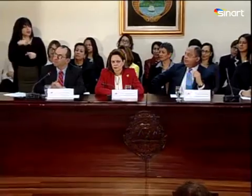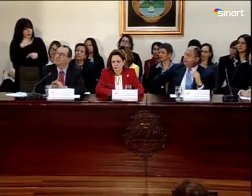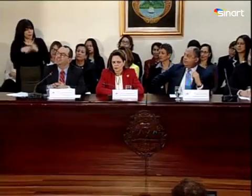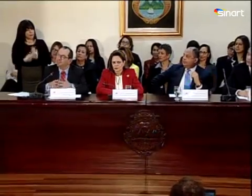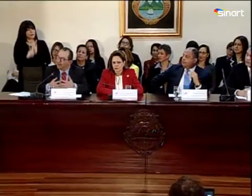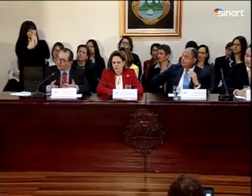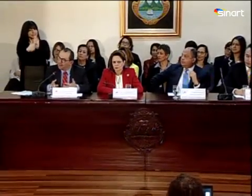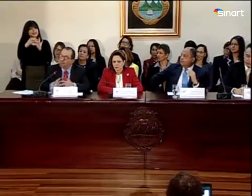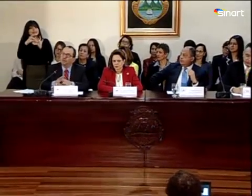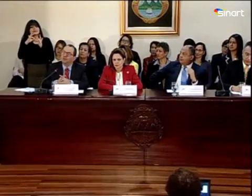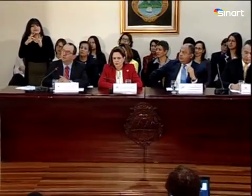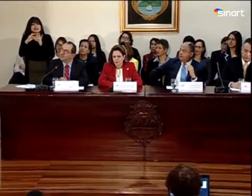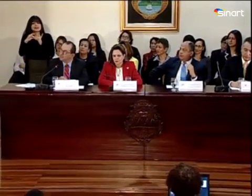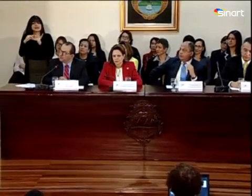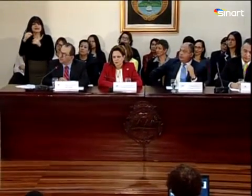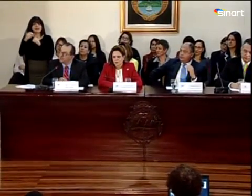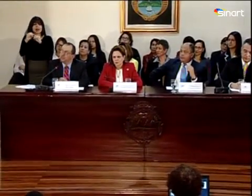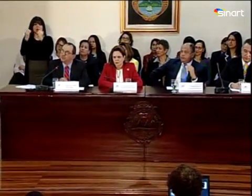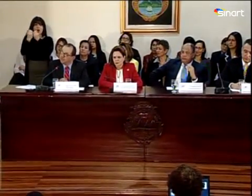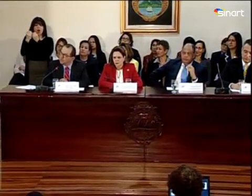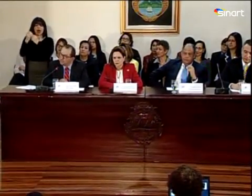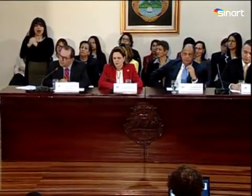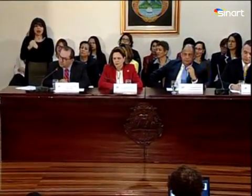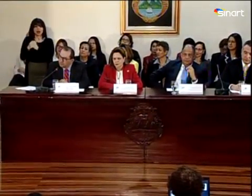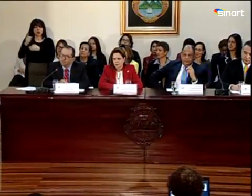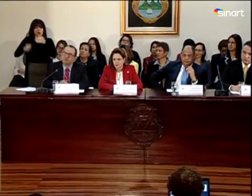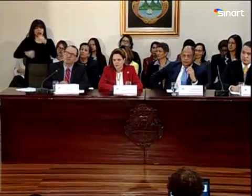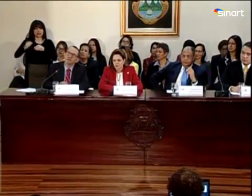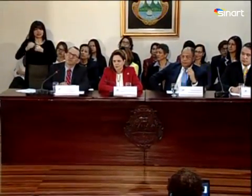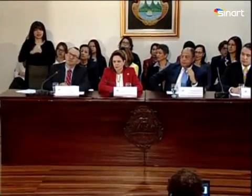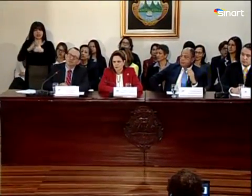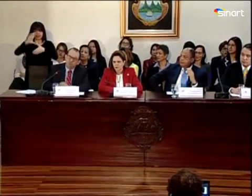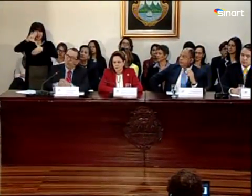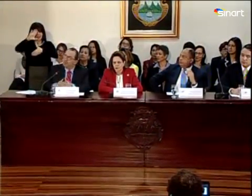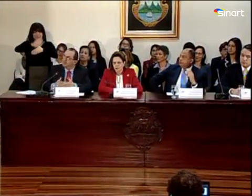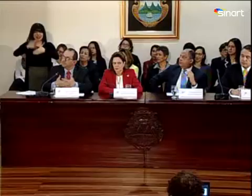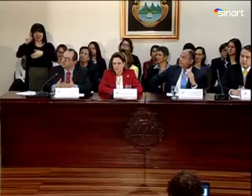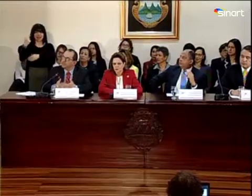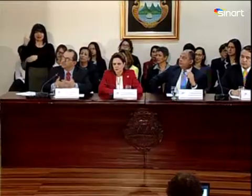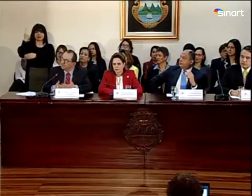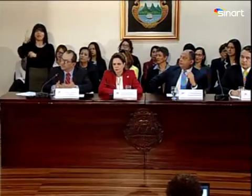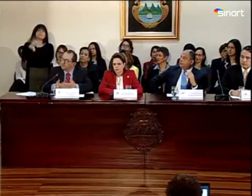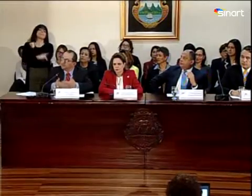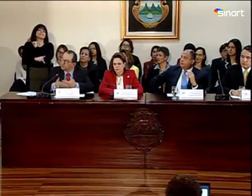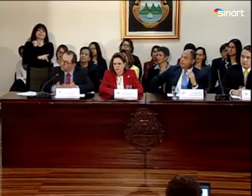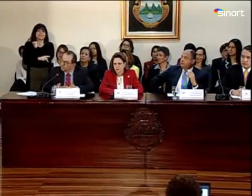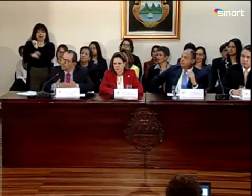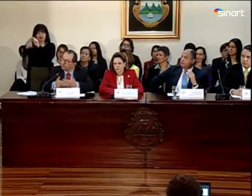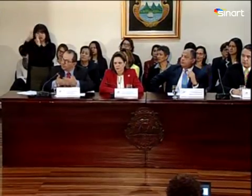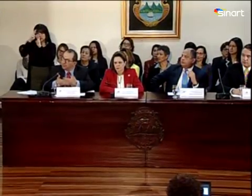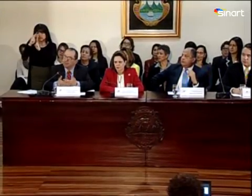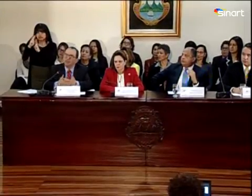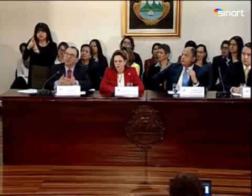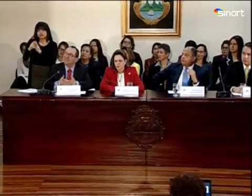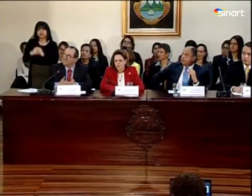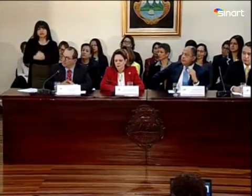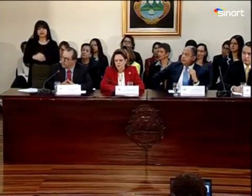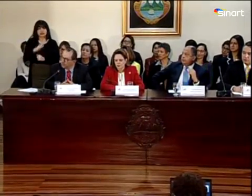ante el principal órgano jurisdiccional del continente americano, un país absolutamente respetuoso